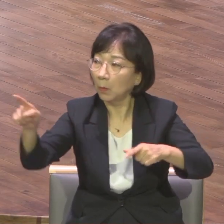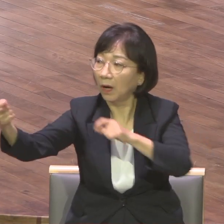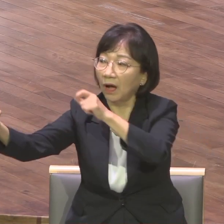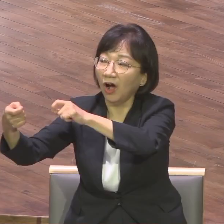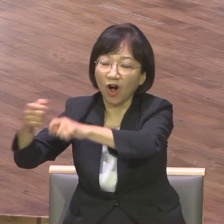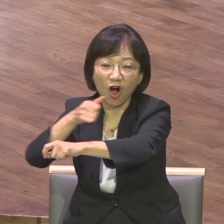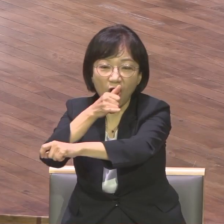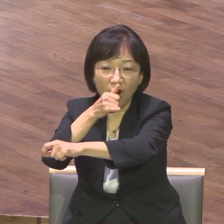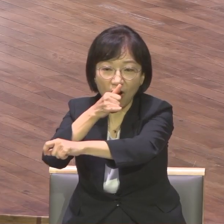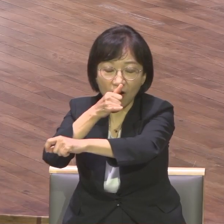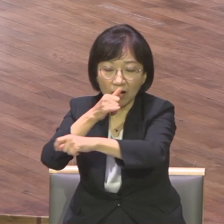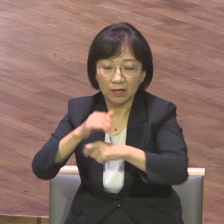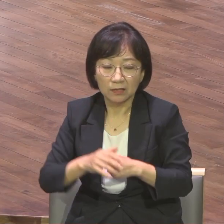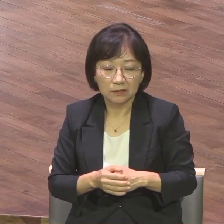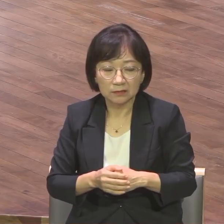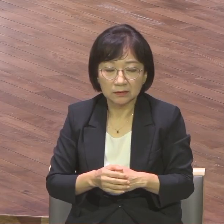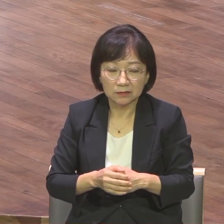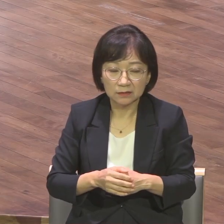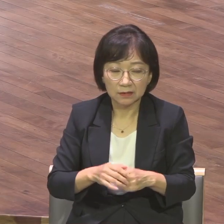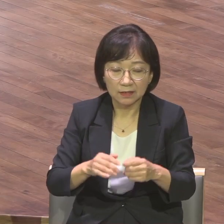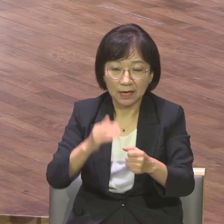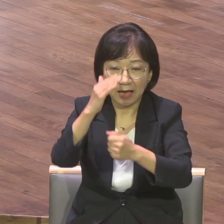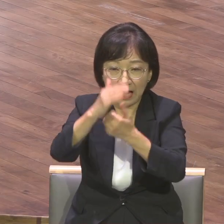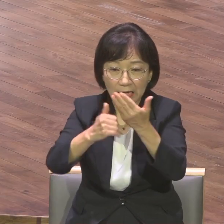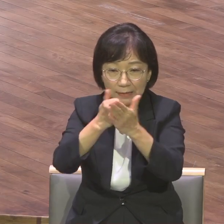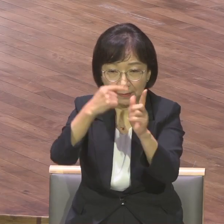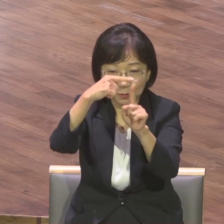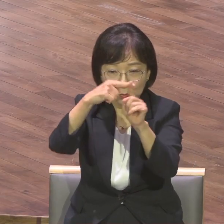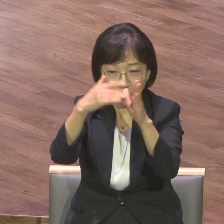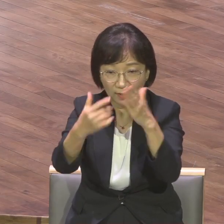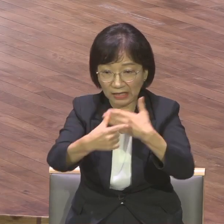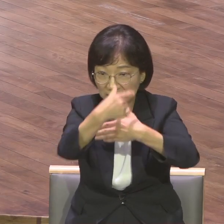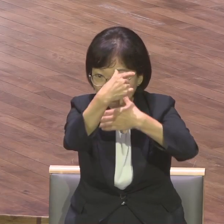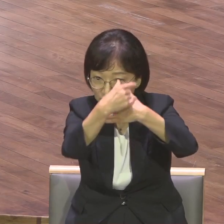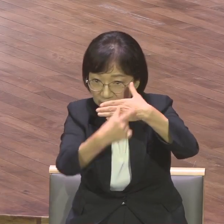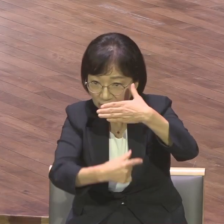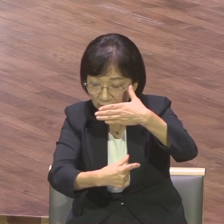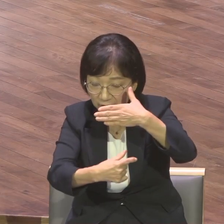있잖아요. 이 하나님의 교회라고 딱 붙인 이